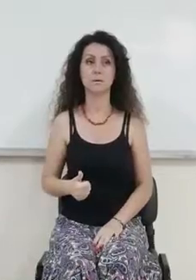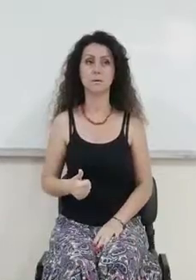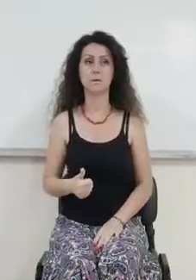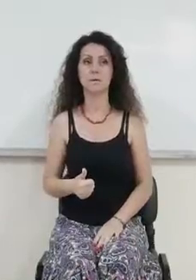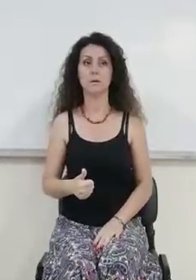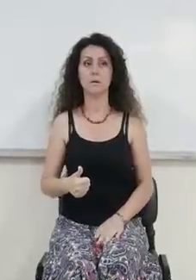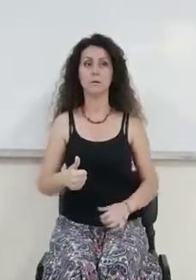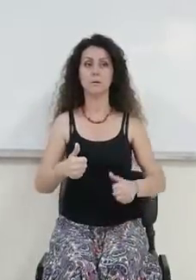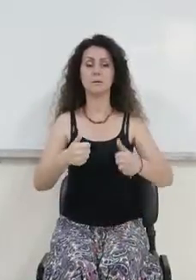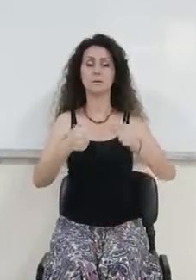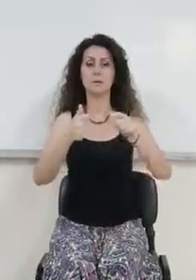Cumhurbaşkanı,